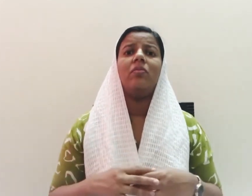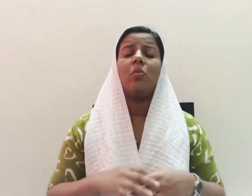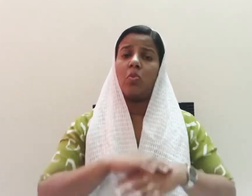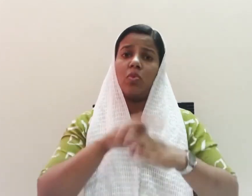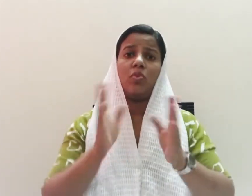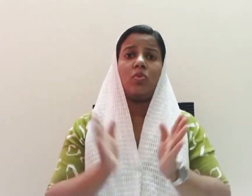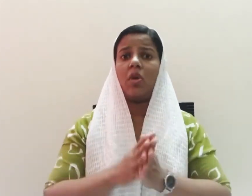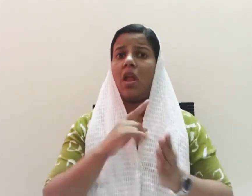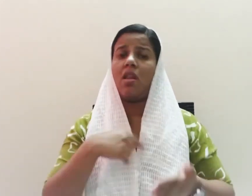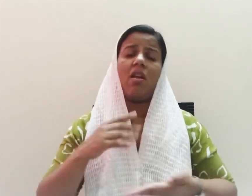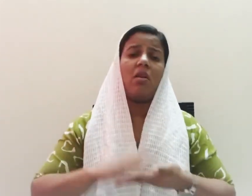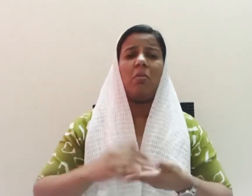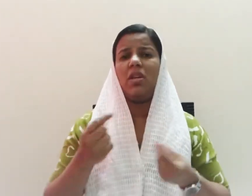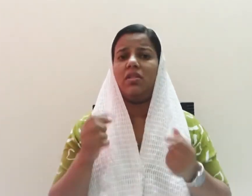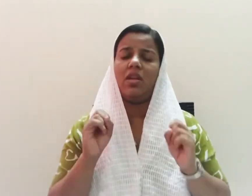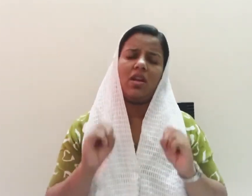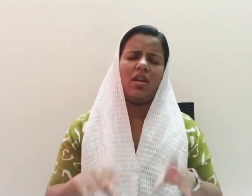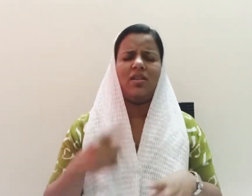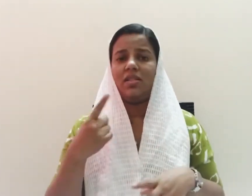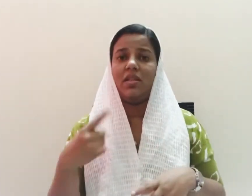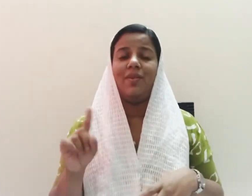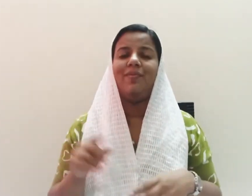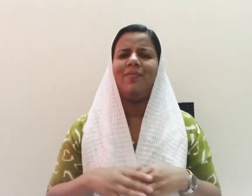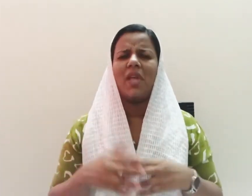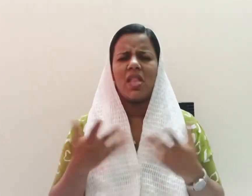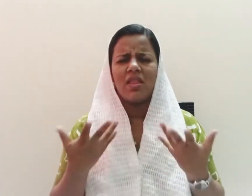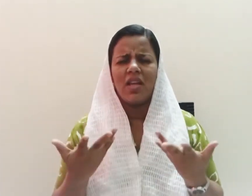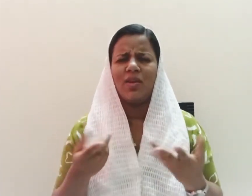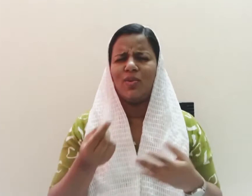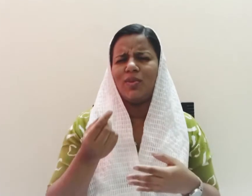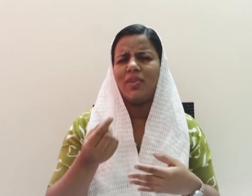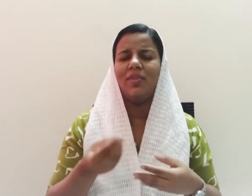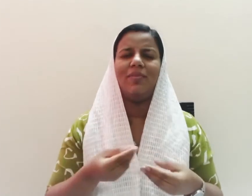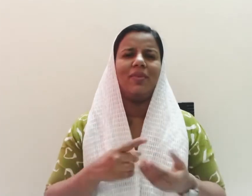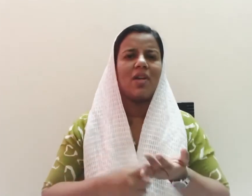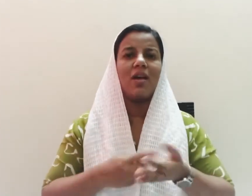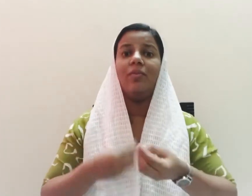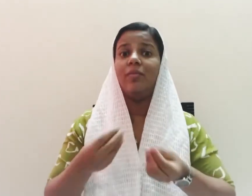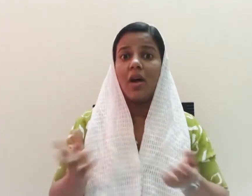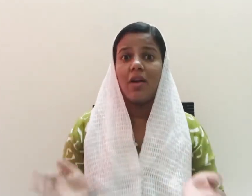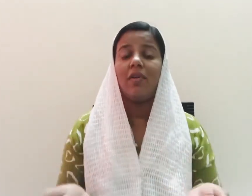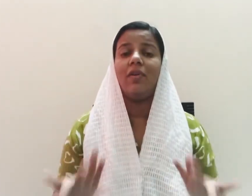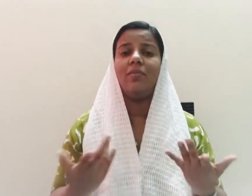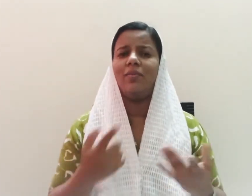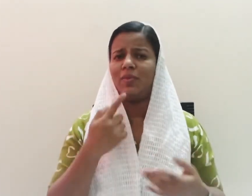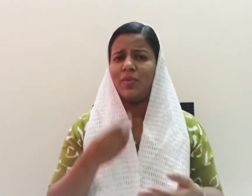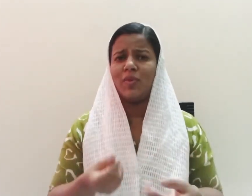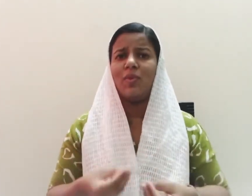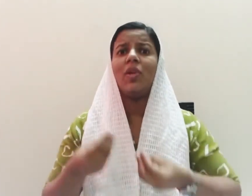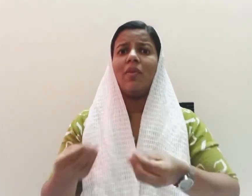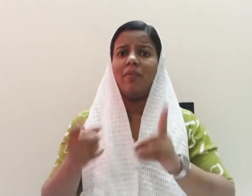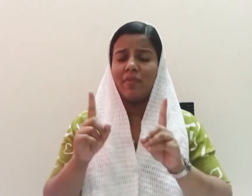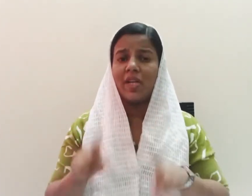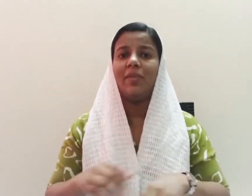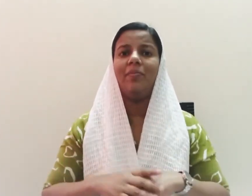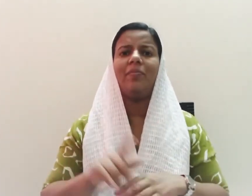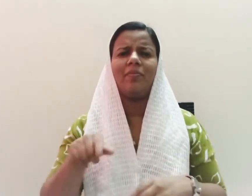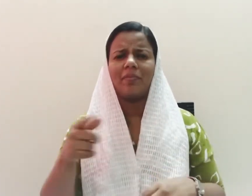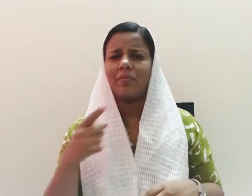കൊച്ചിനെ മൊത്തമായിട്ട് കല്യാണം കഴിപ്പിച്ച് കൊടുക്കുവാനുള്ള സാമ്പത്തിക ശേഷി നമ്മുടെ കയ്യിലില്ല, പക്ഷേ നമുക്ക് എന്തെങ്കിലുമൊക്കെ സഹായം ചെയ്യാം, നമ്മൾ പറഞ്ഞു കൊടുത്താട്ടെ, നമ്മൾ ചെയ്തു കൊടുത്താട്ടെ,